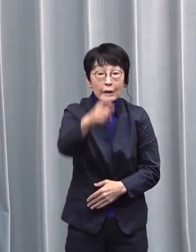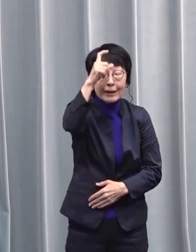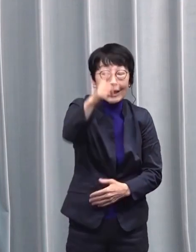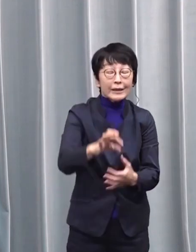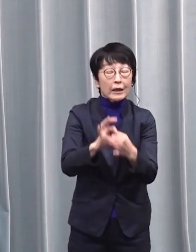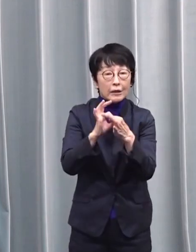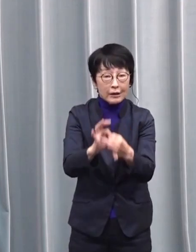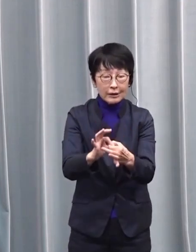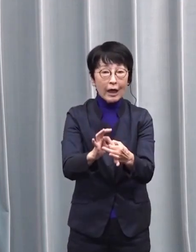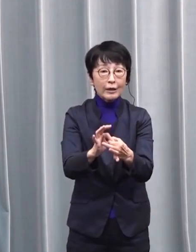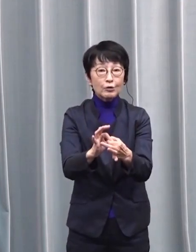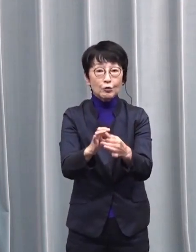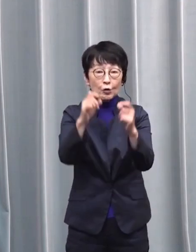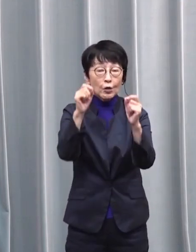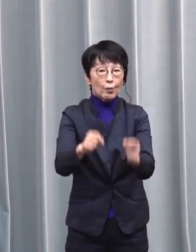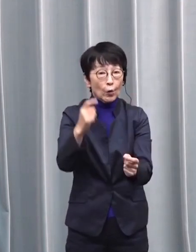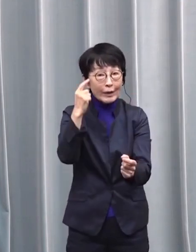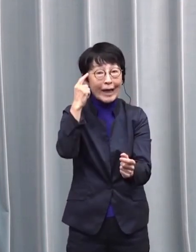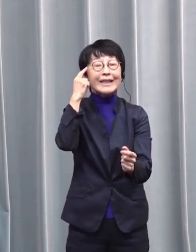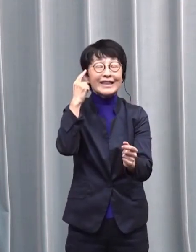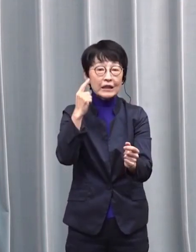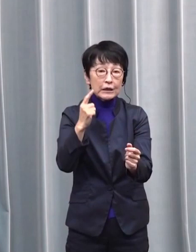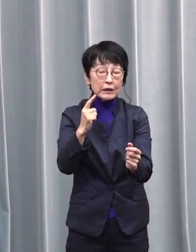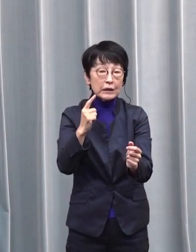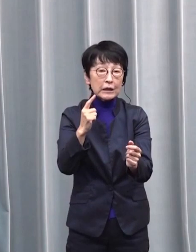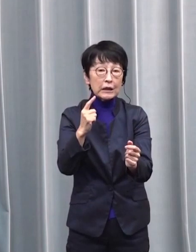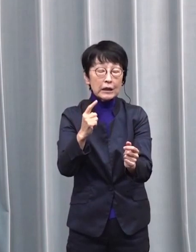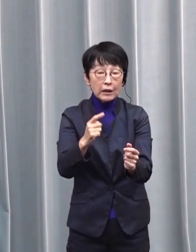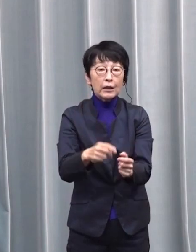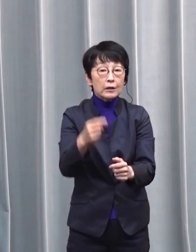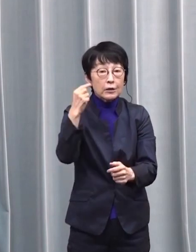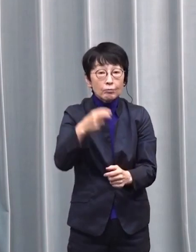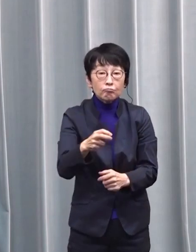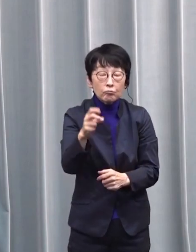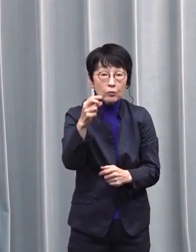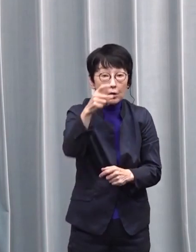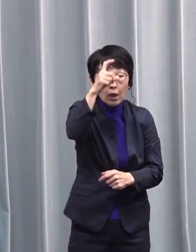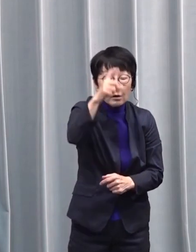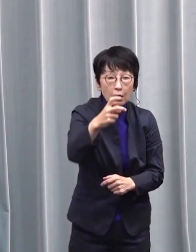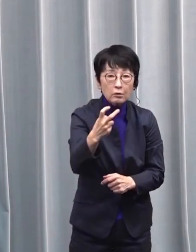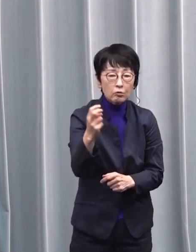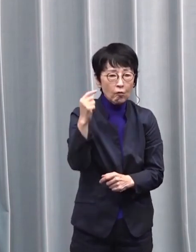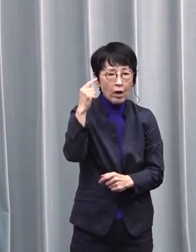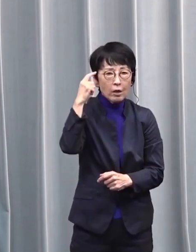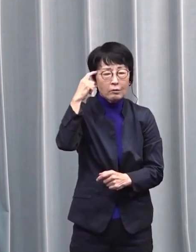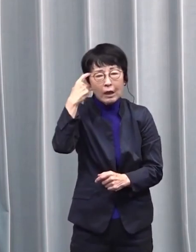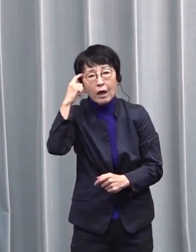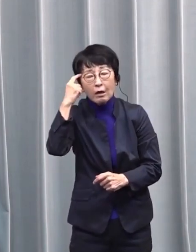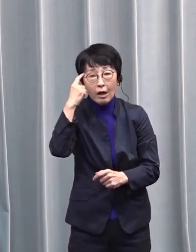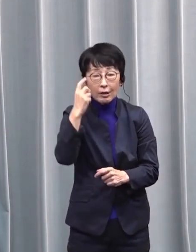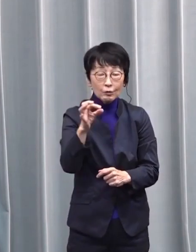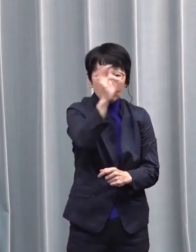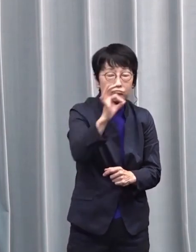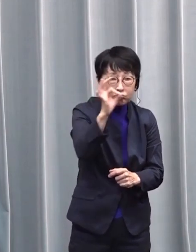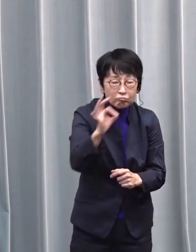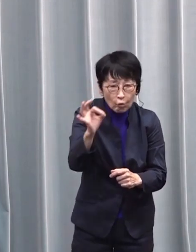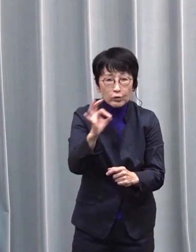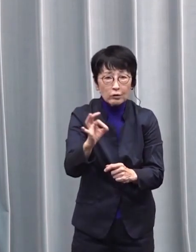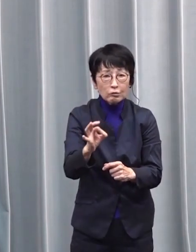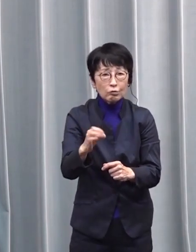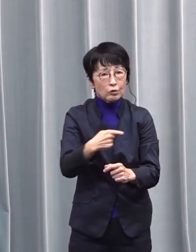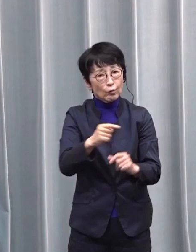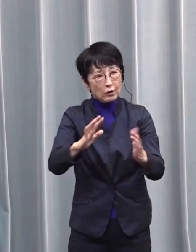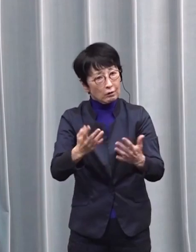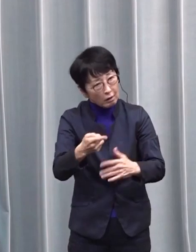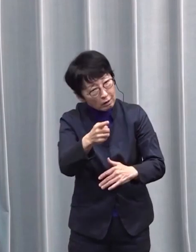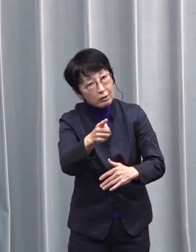立件するすべきだという意識がなかったんじゃないかということを問題視しているわけです。当事者の会の方たちとか他の被害者の方たちは、